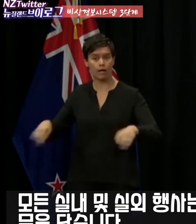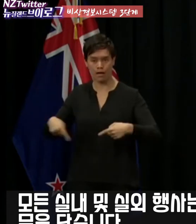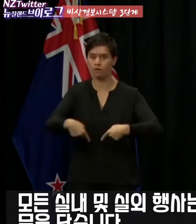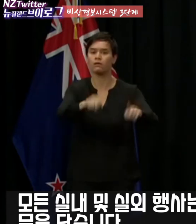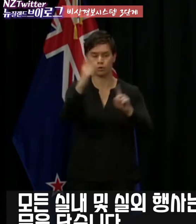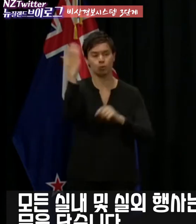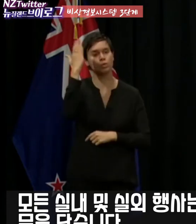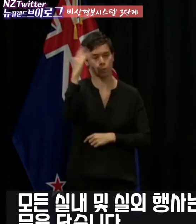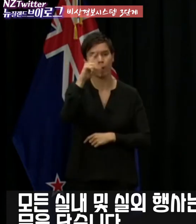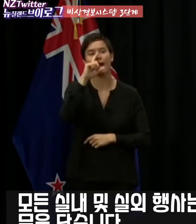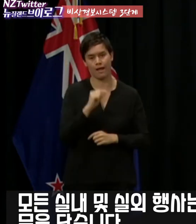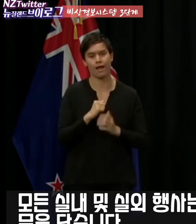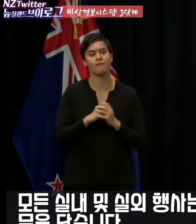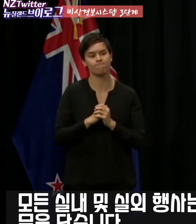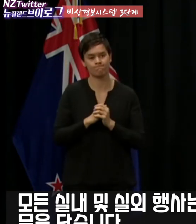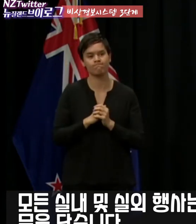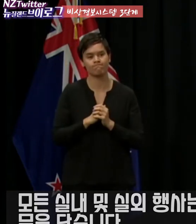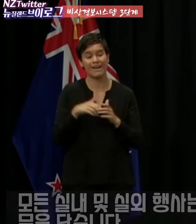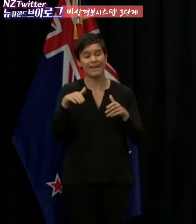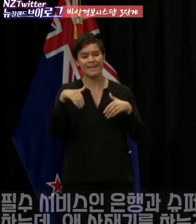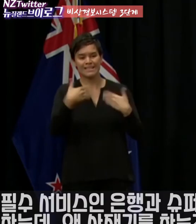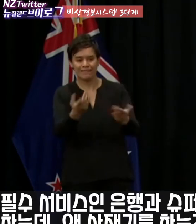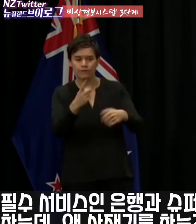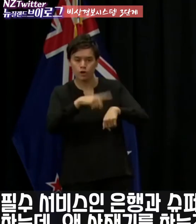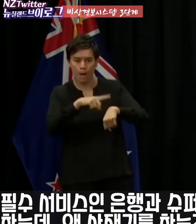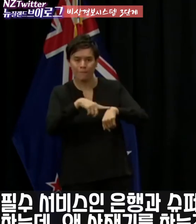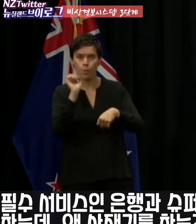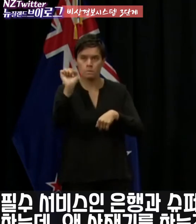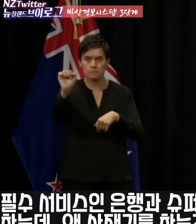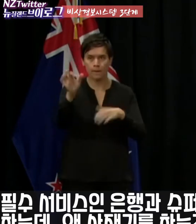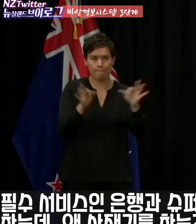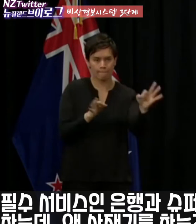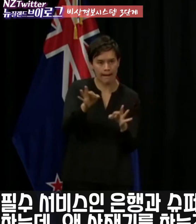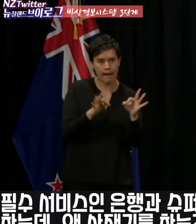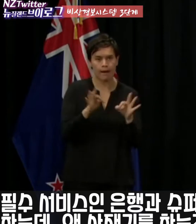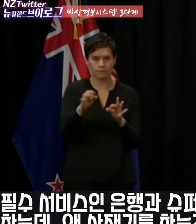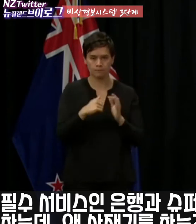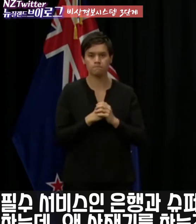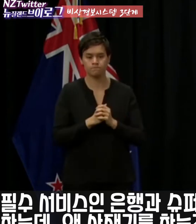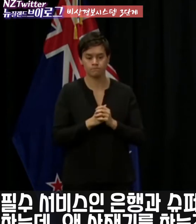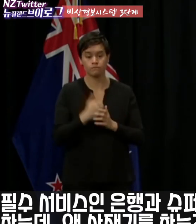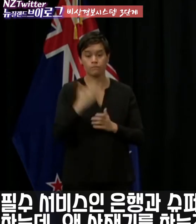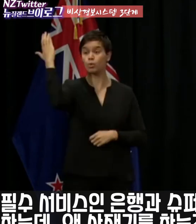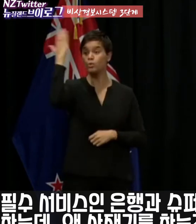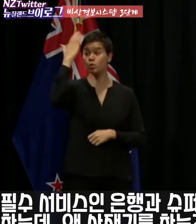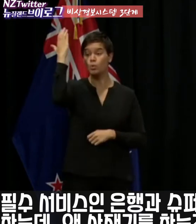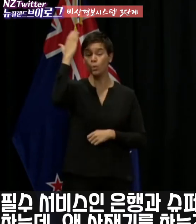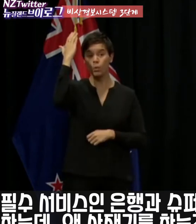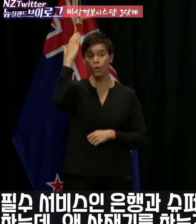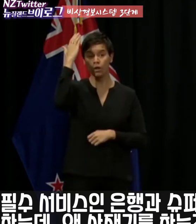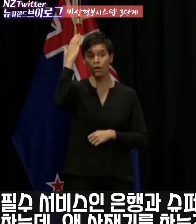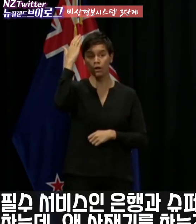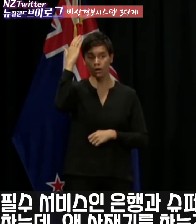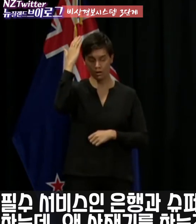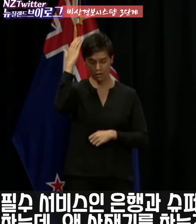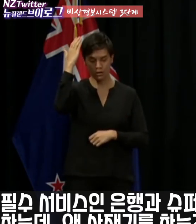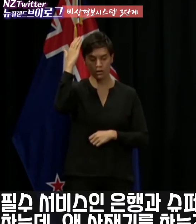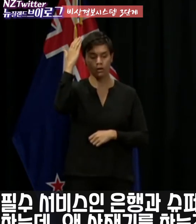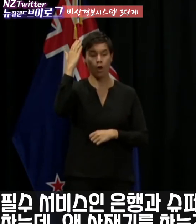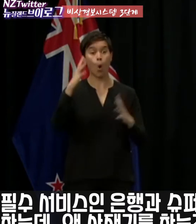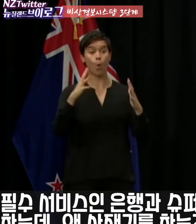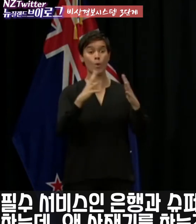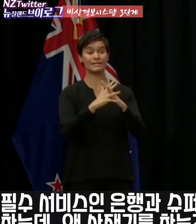행사는 금지되며 학교도 내일부터 문을 닫습니다. 필수 서비스인 은행과 슈퍼마켓은 계속 오픈 예정이라고 하는데